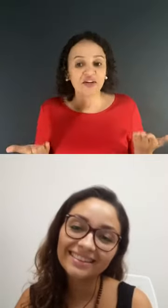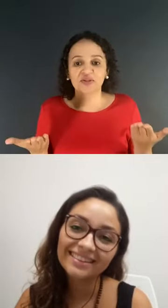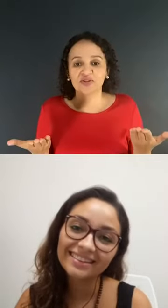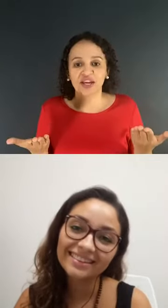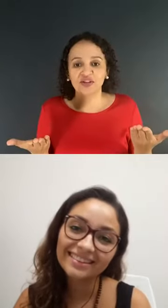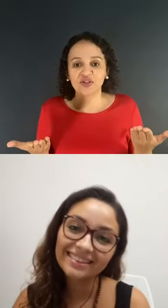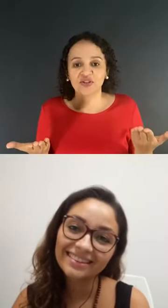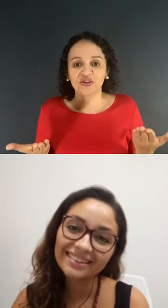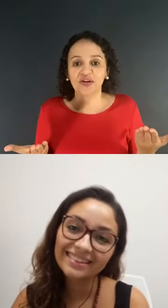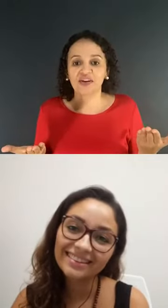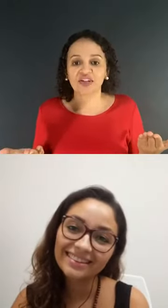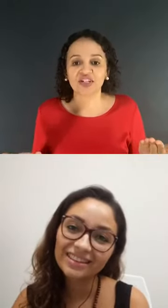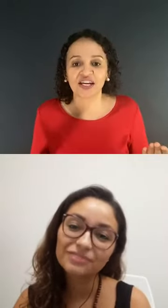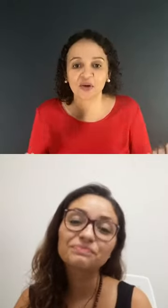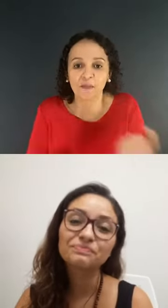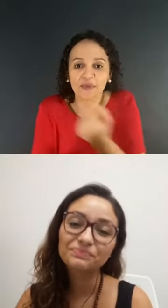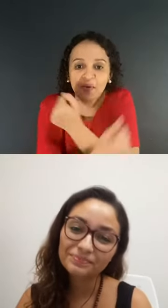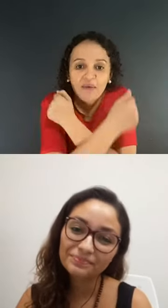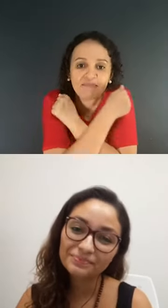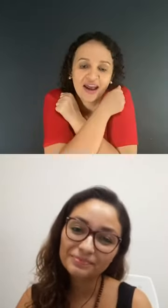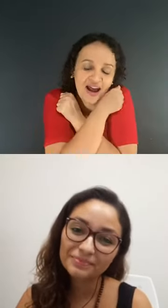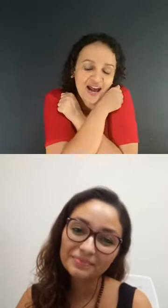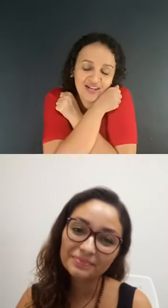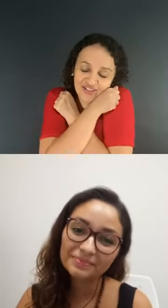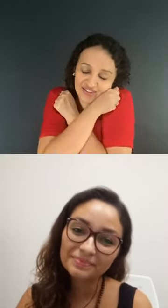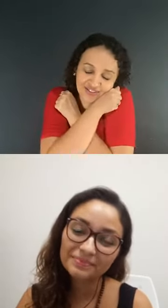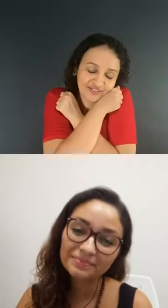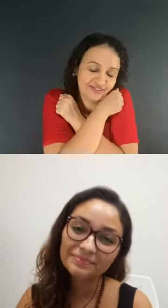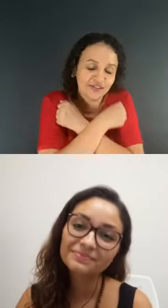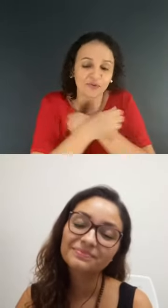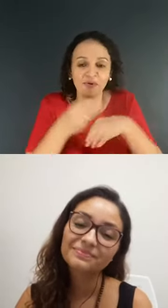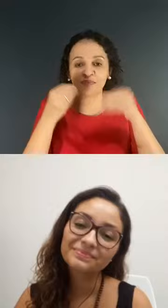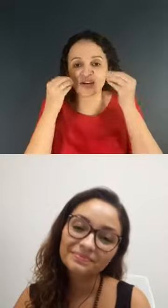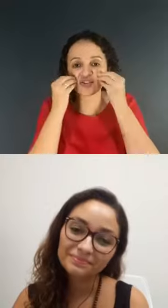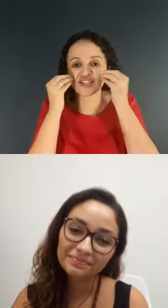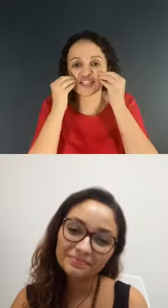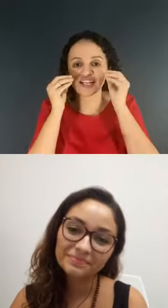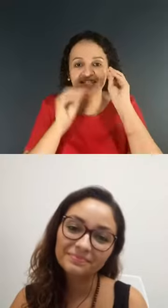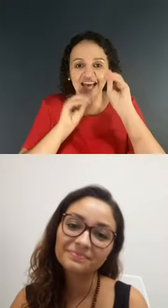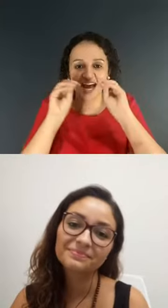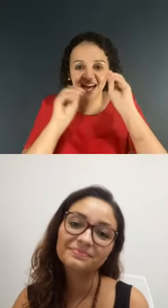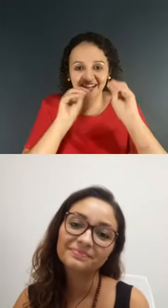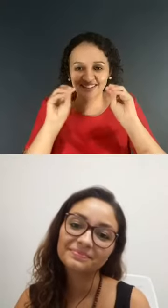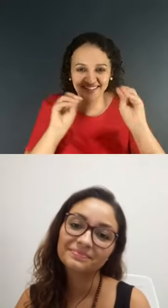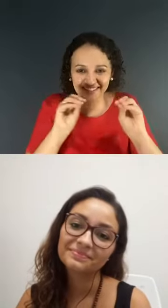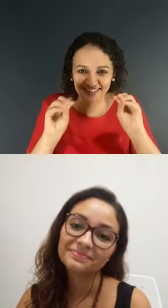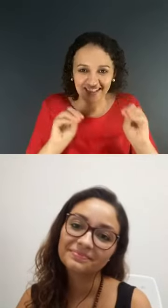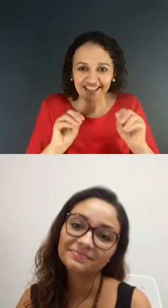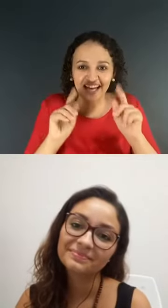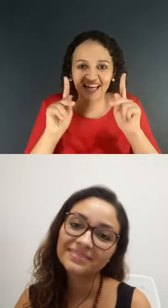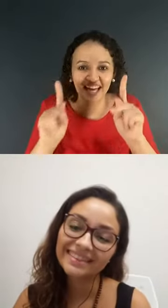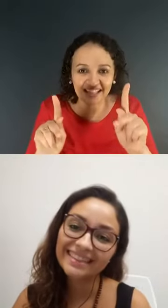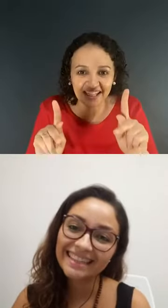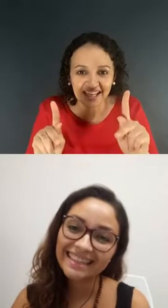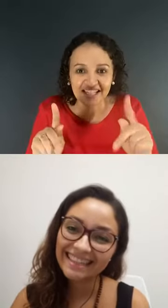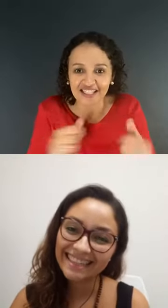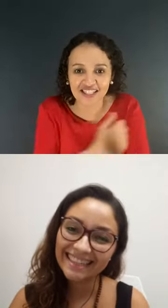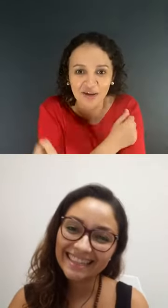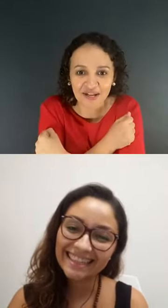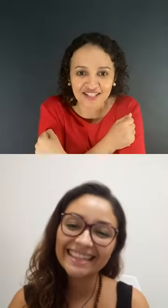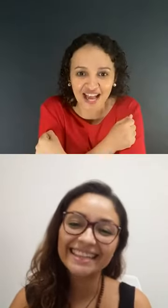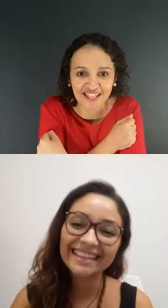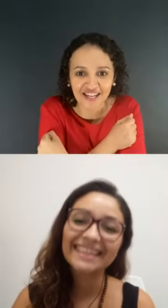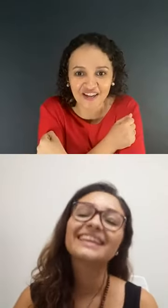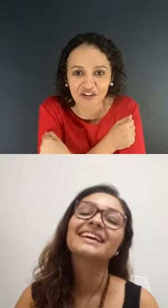E é isso, gente. Eu quero deixar aqui o meu abraço, o meu beijo sinalizado, tá, Kathleen?